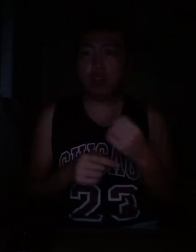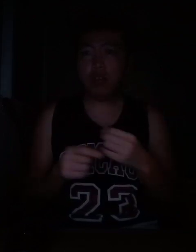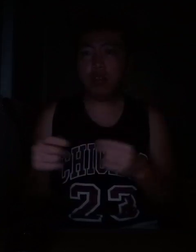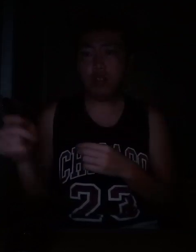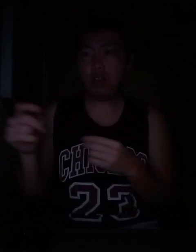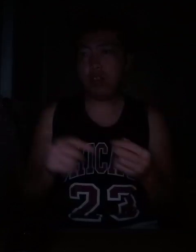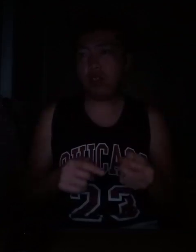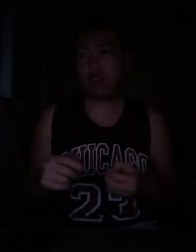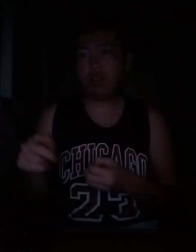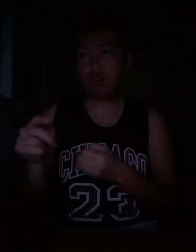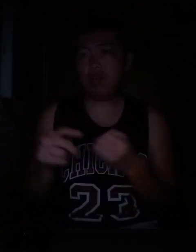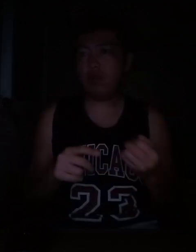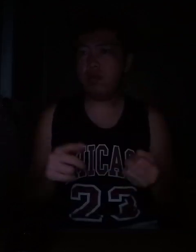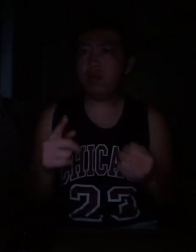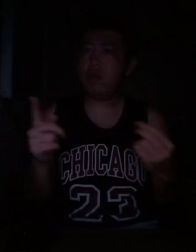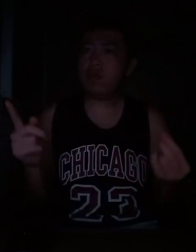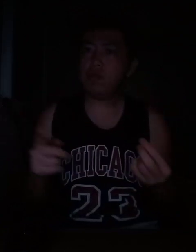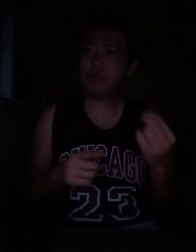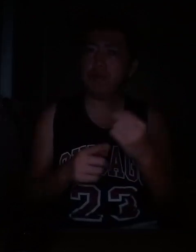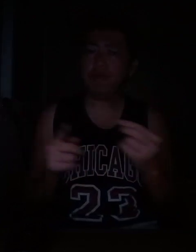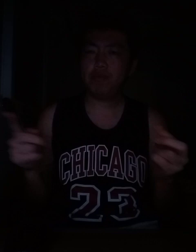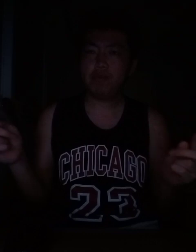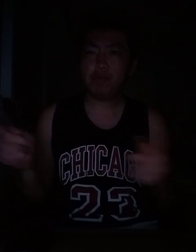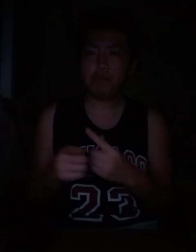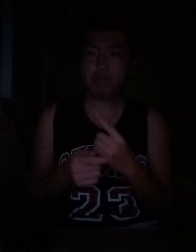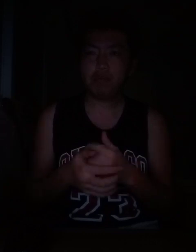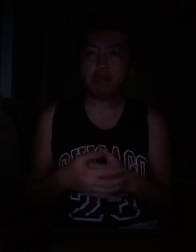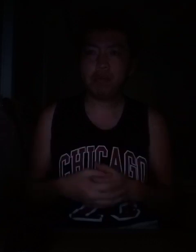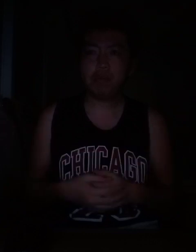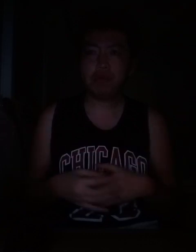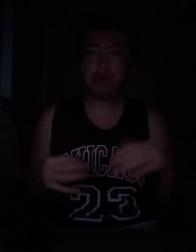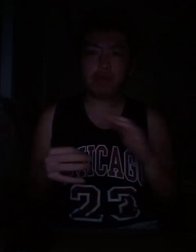오늘부터 금요일까지 여름 휴가에 들어갔는데요. 최근